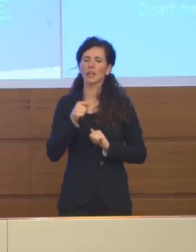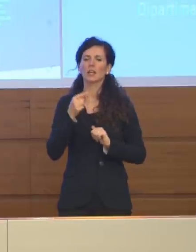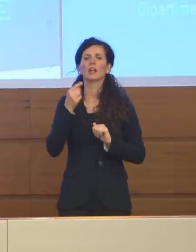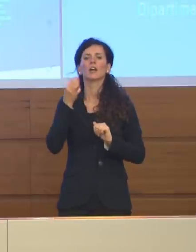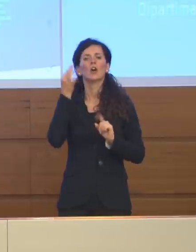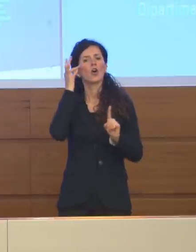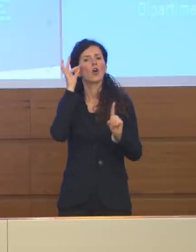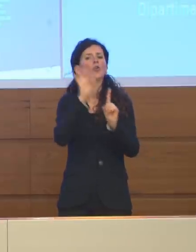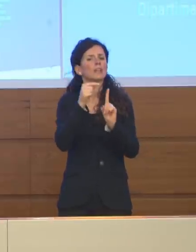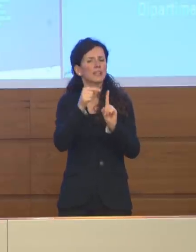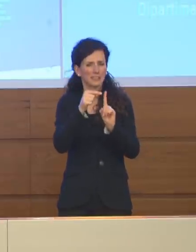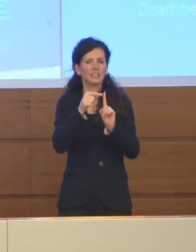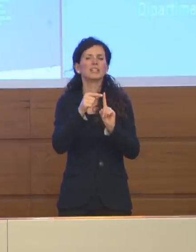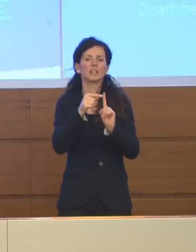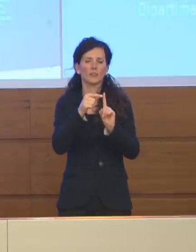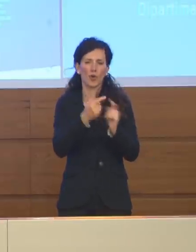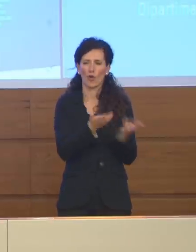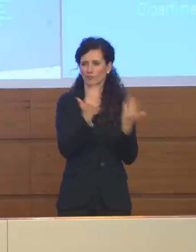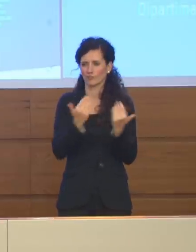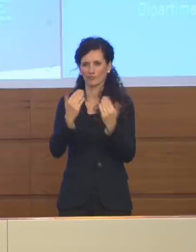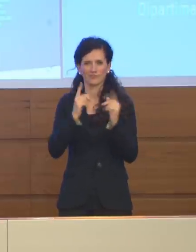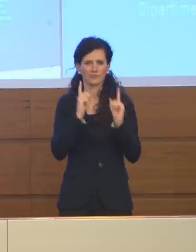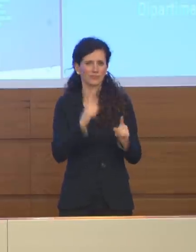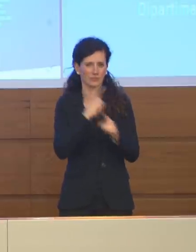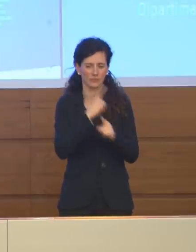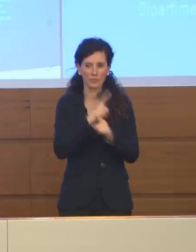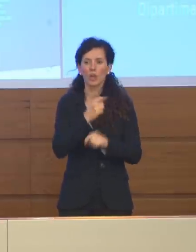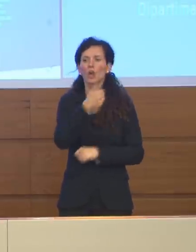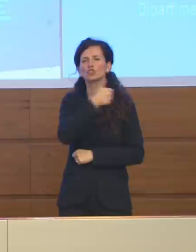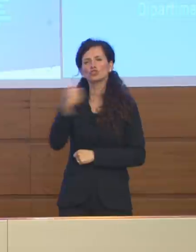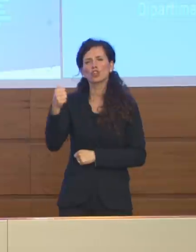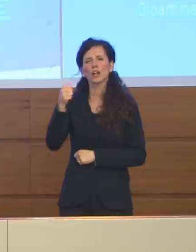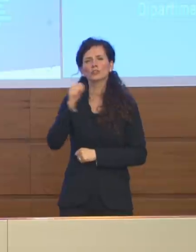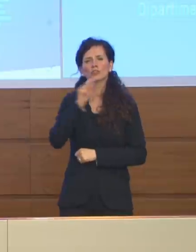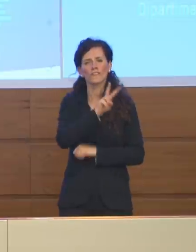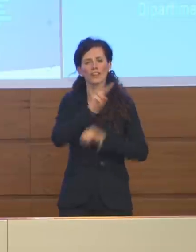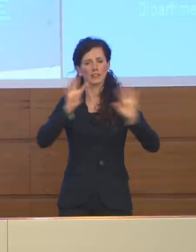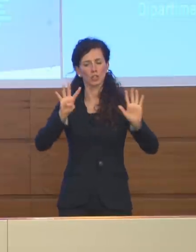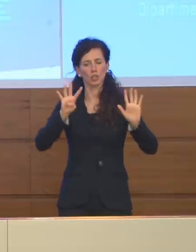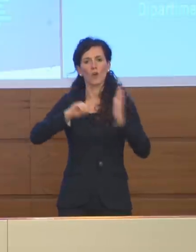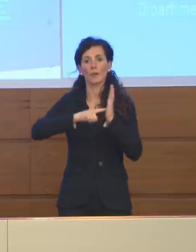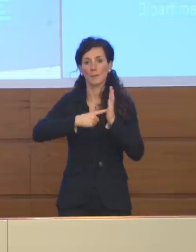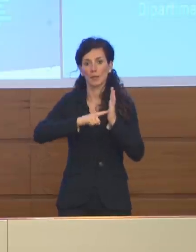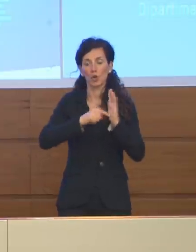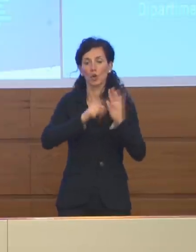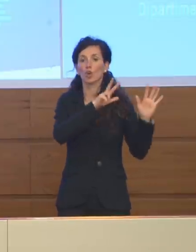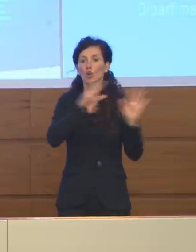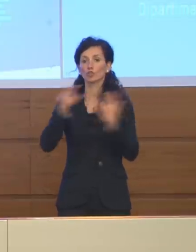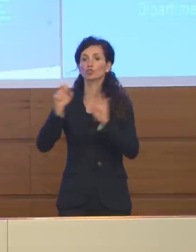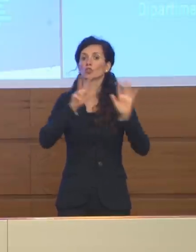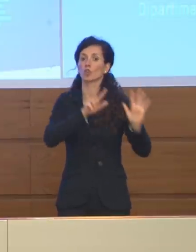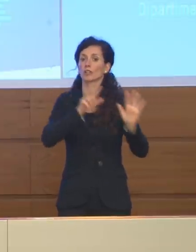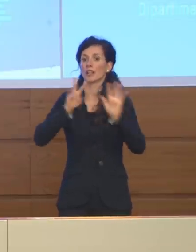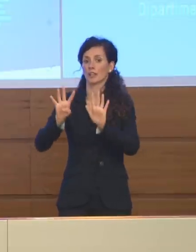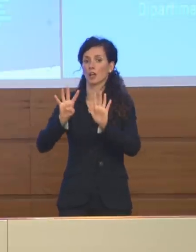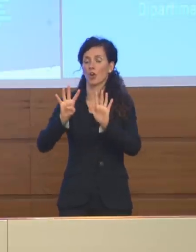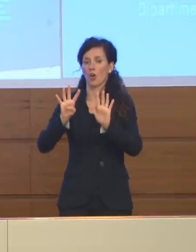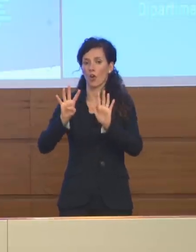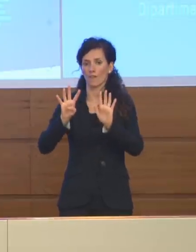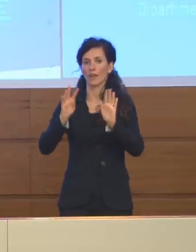raccolta delle donazioni abbiamo raggiunto la cifra di 129 milioni 889mila